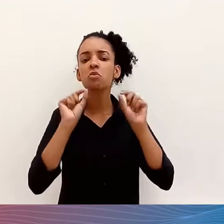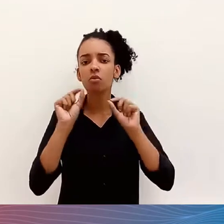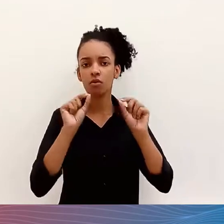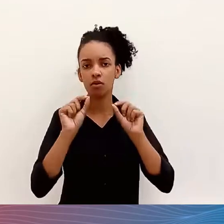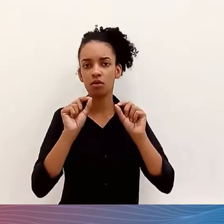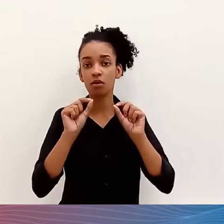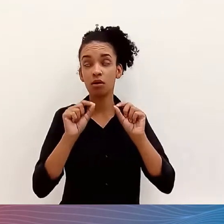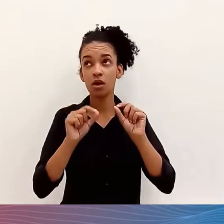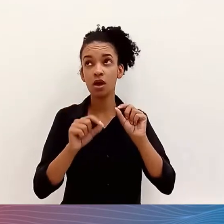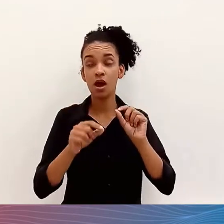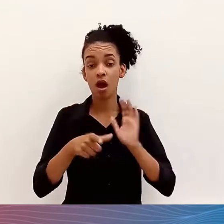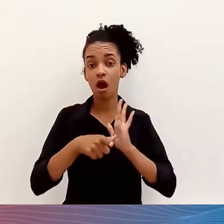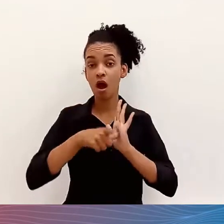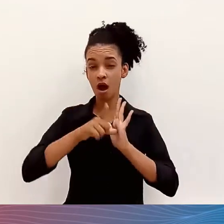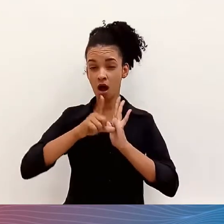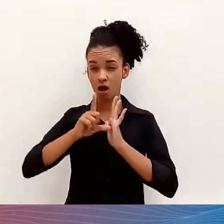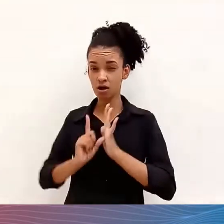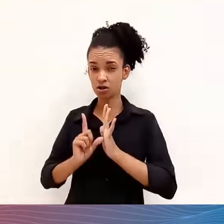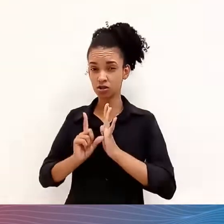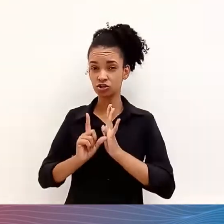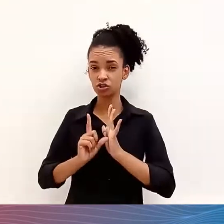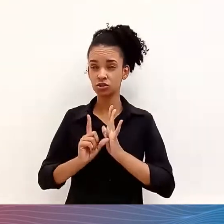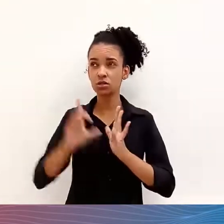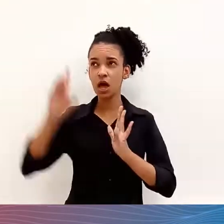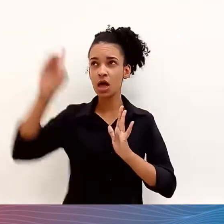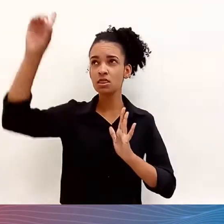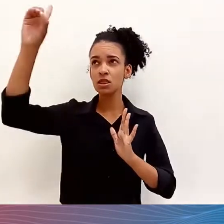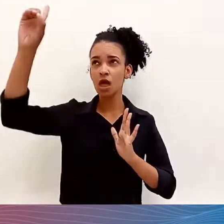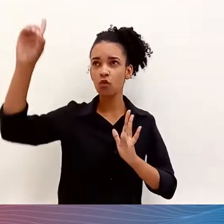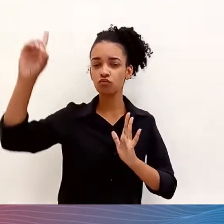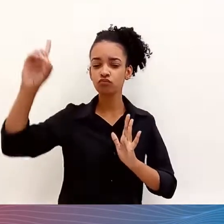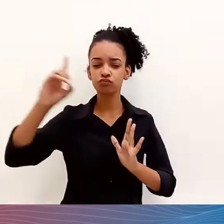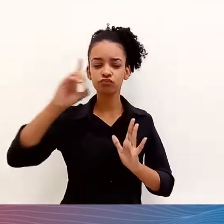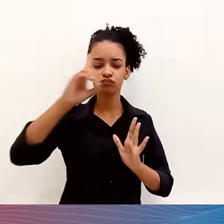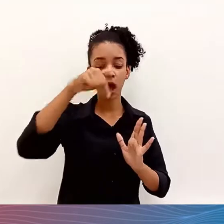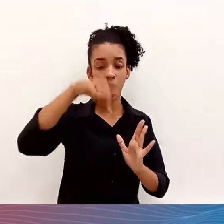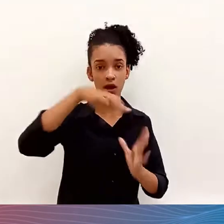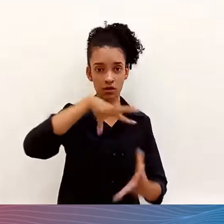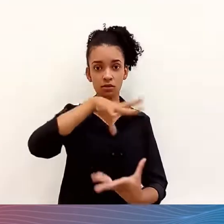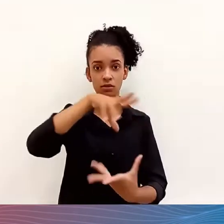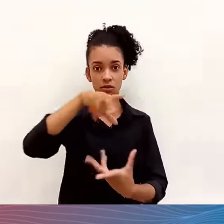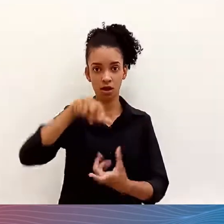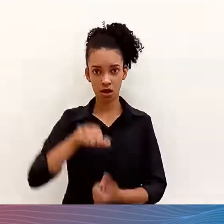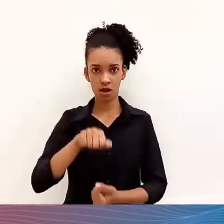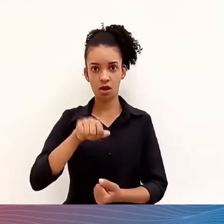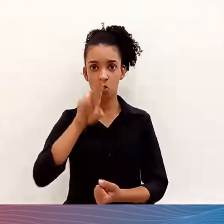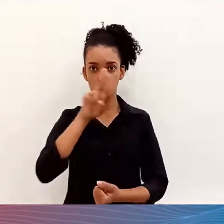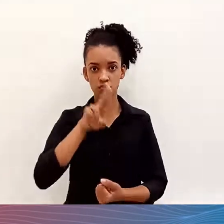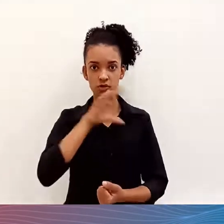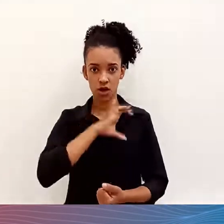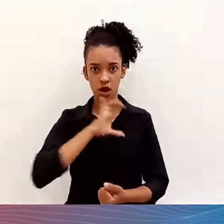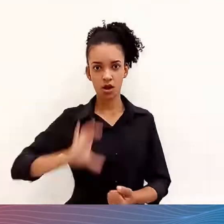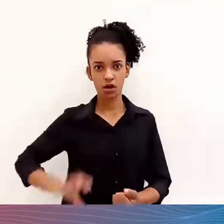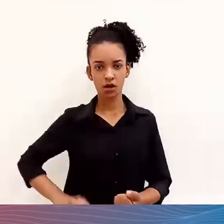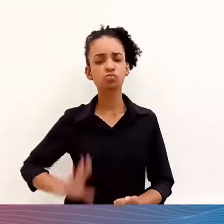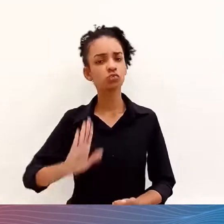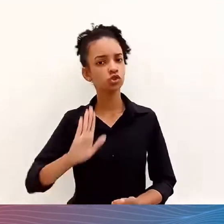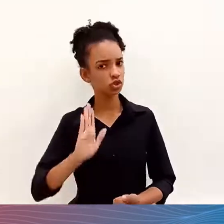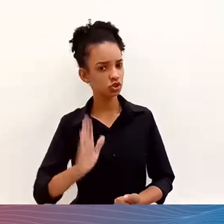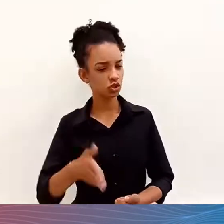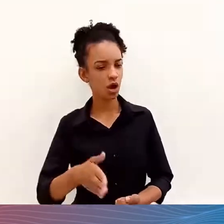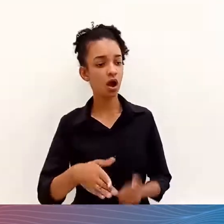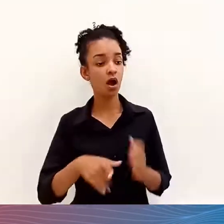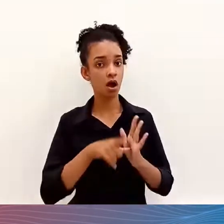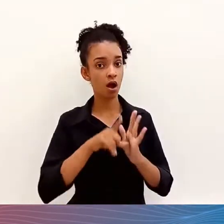terra por meio de Cristo, já no Antigo Testamento, representado pela Arca